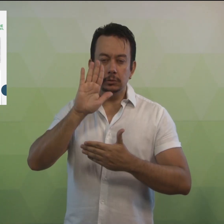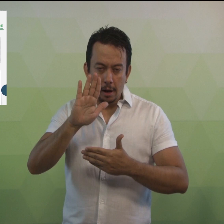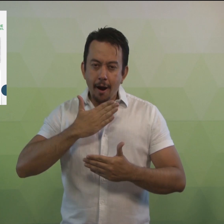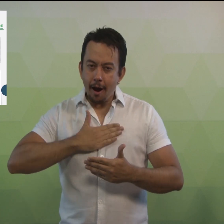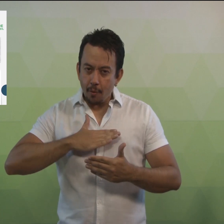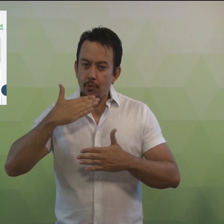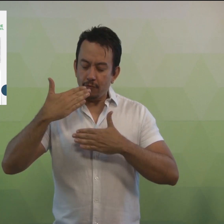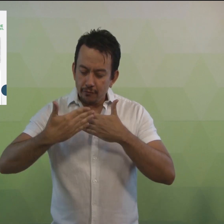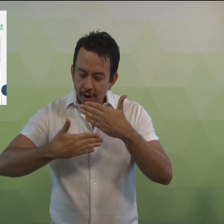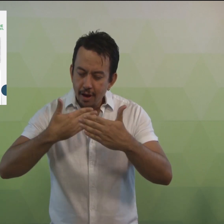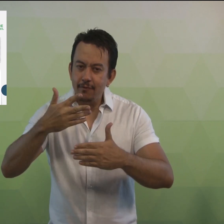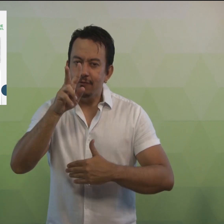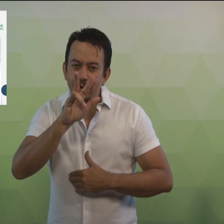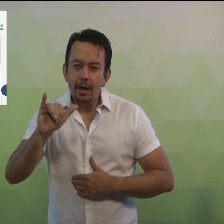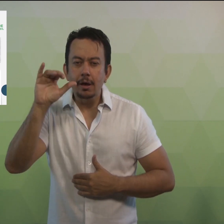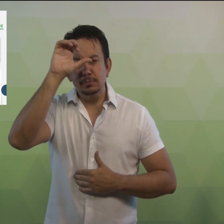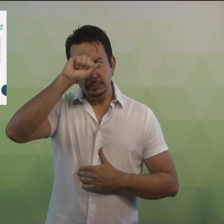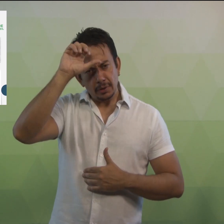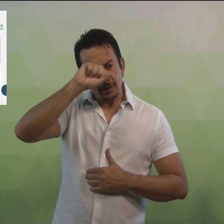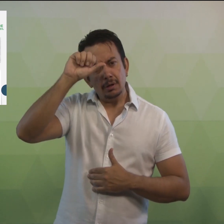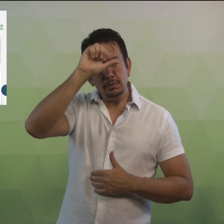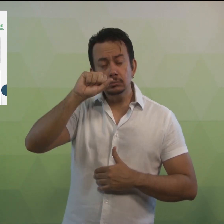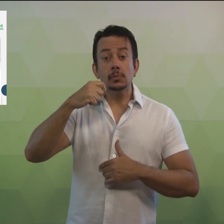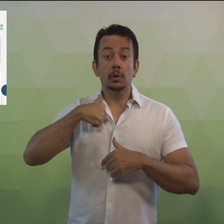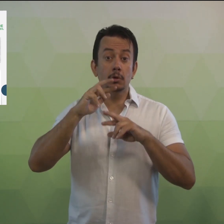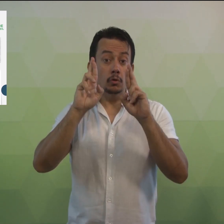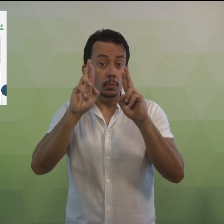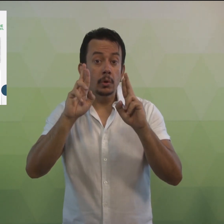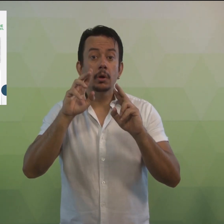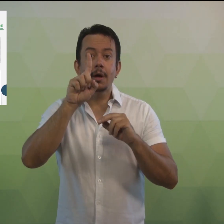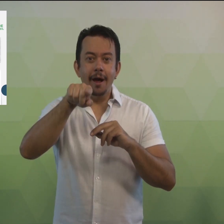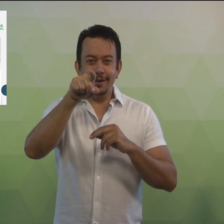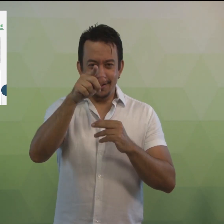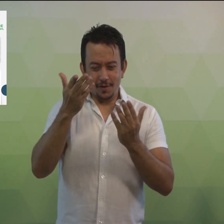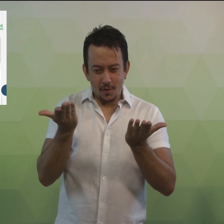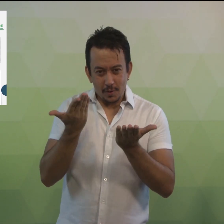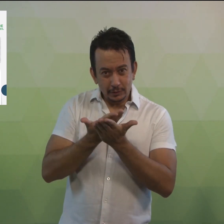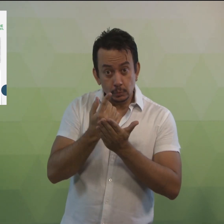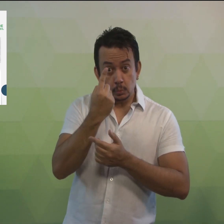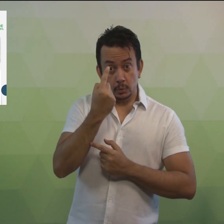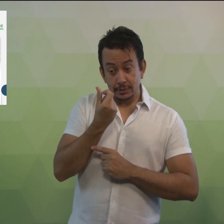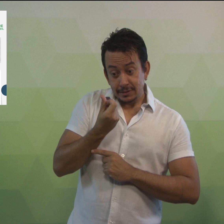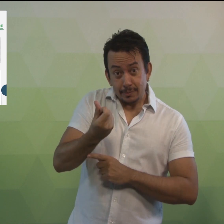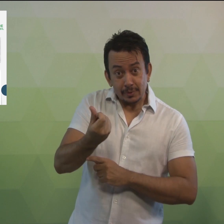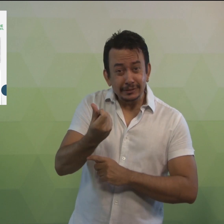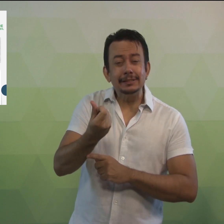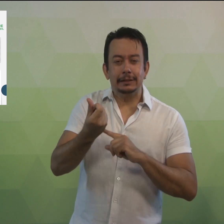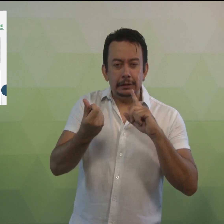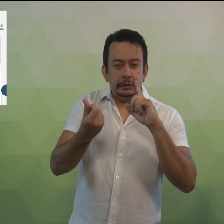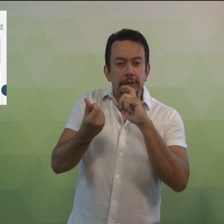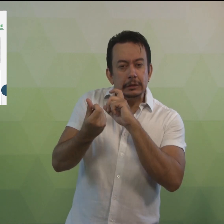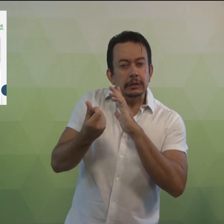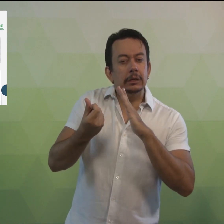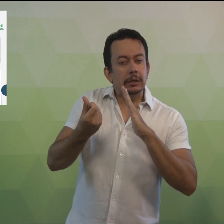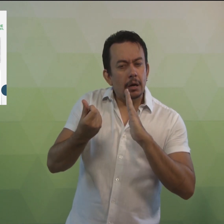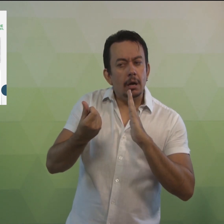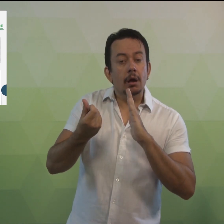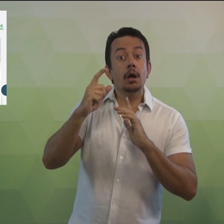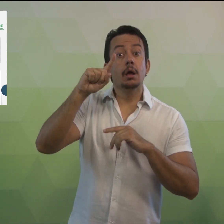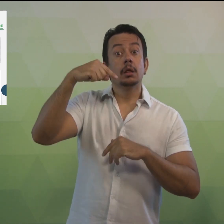serão sanadas nesse processo. Podem ficar calmos que nós iremos desenvolver esse conteúdo e esse aprendizado.